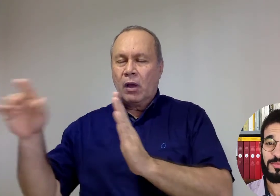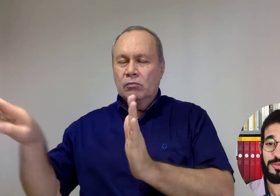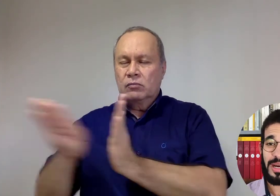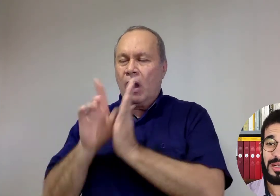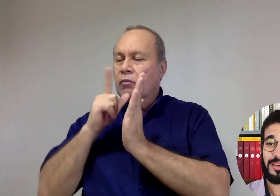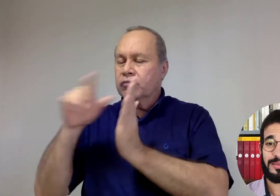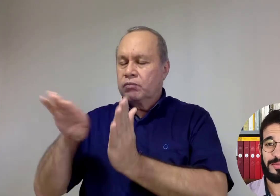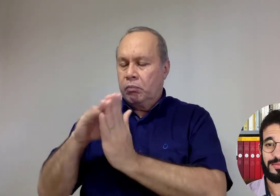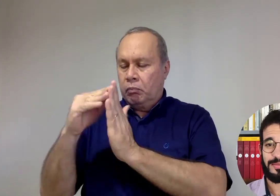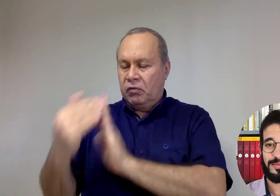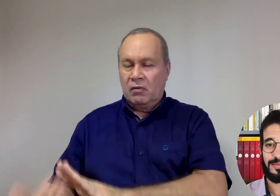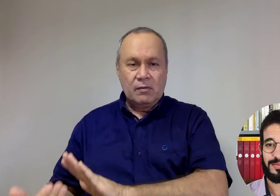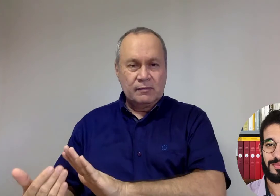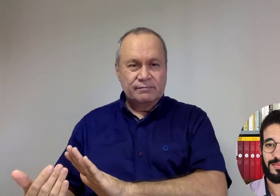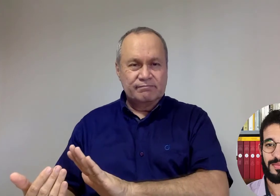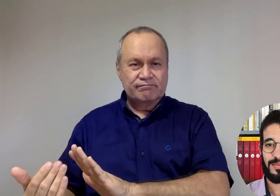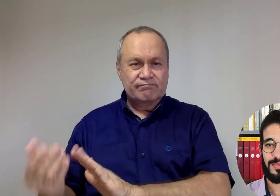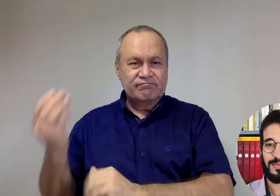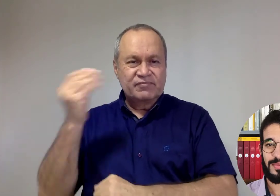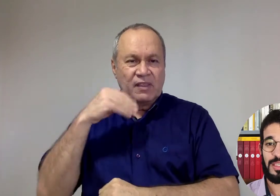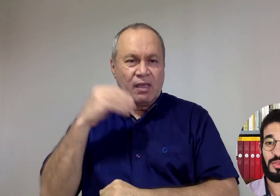mostra-se falha,